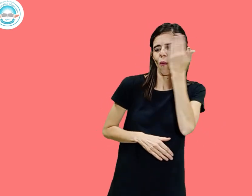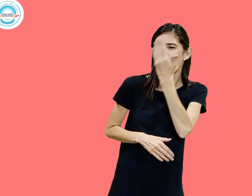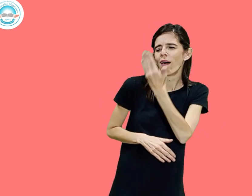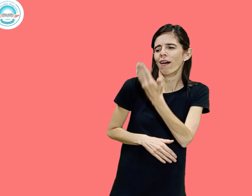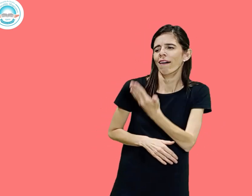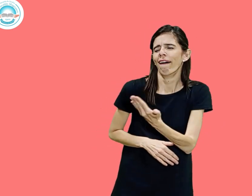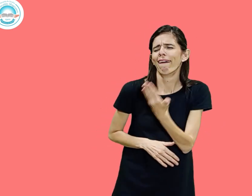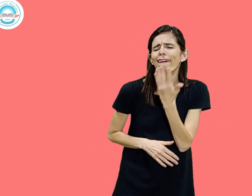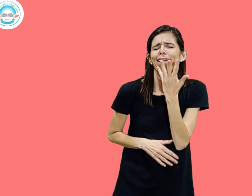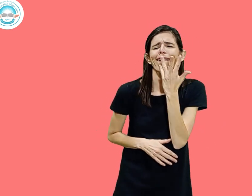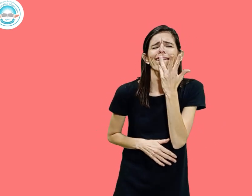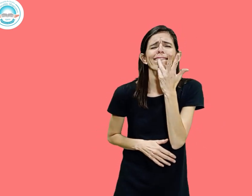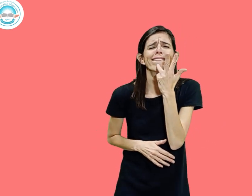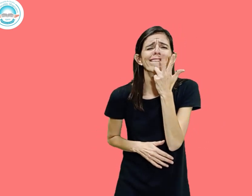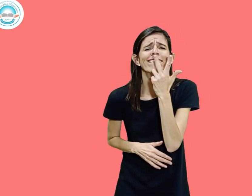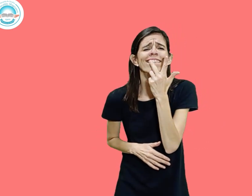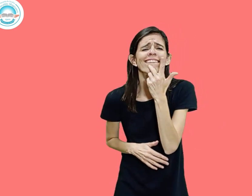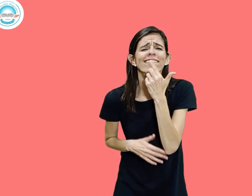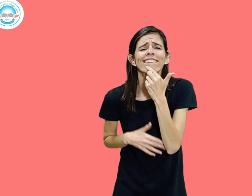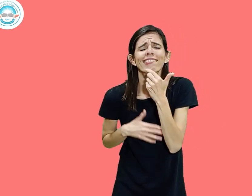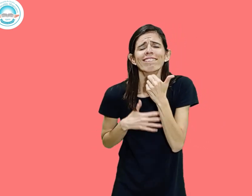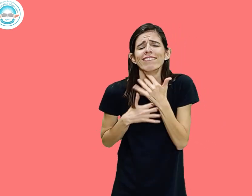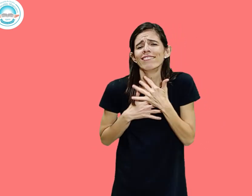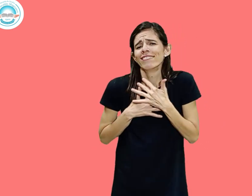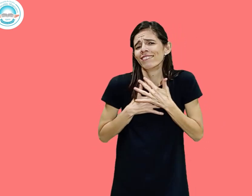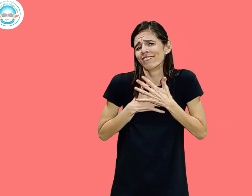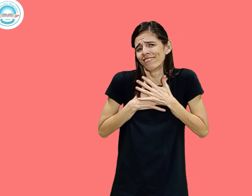me gusta tanto